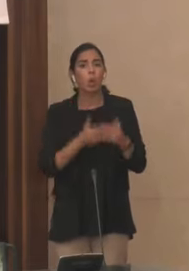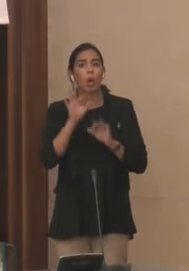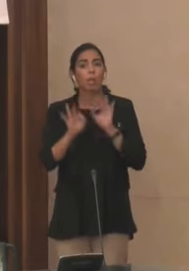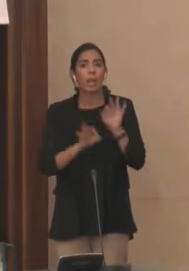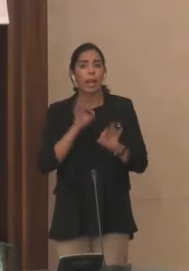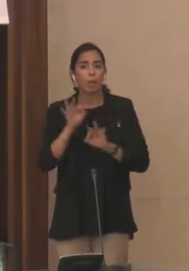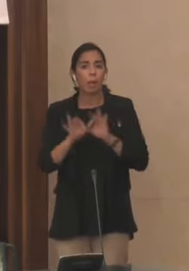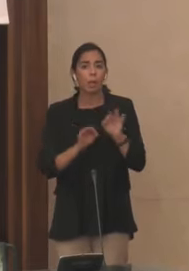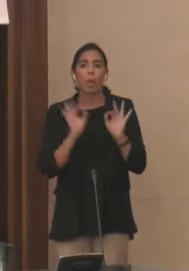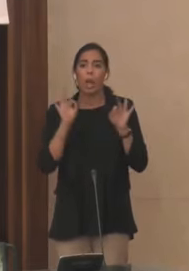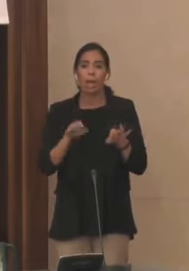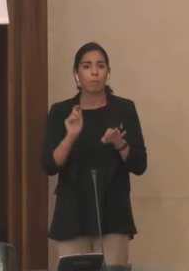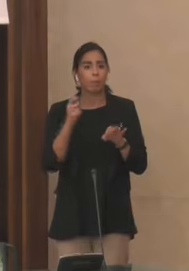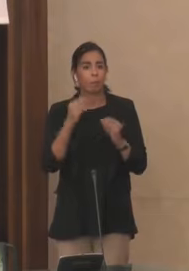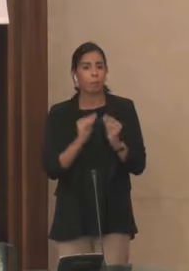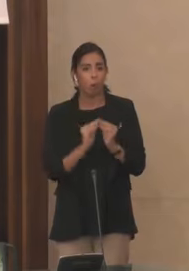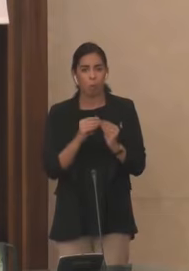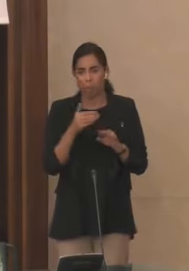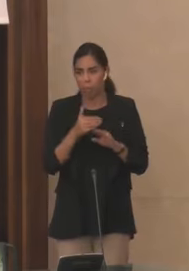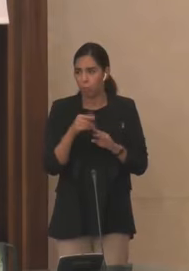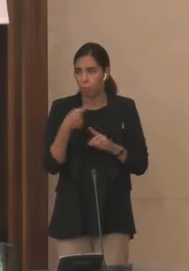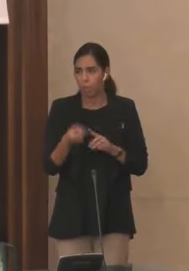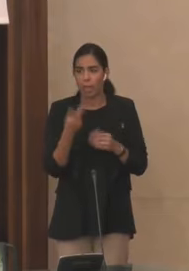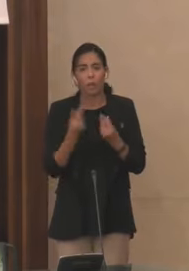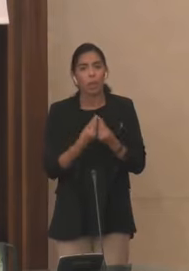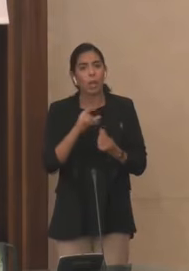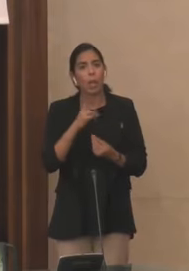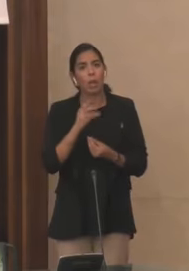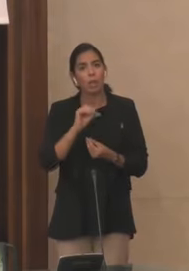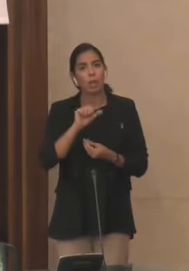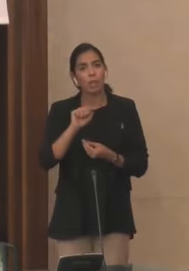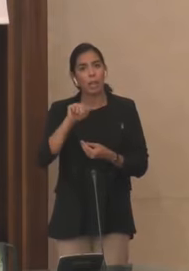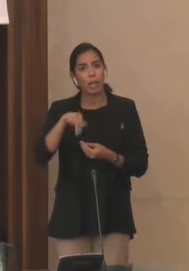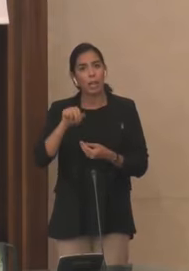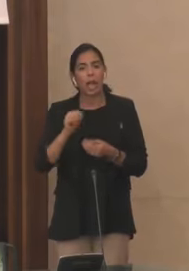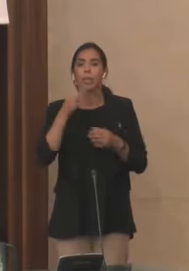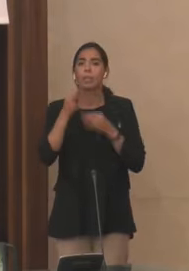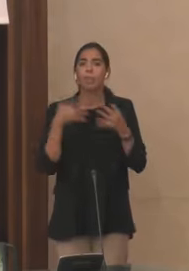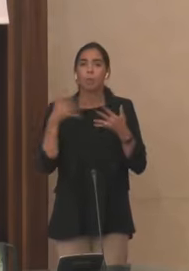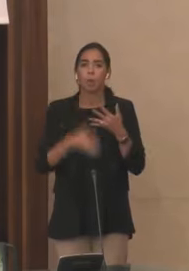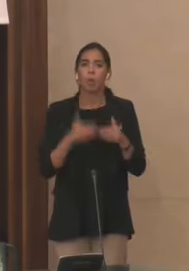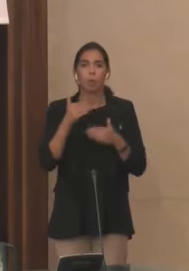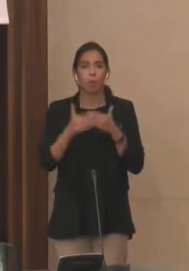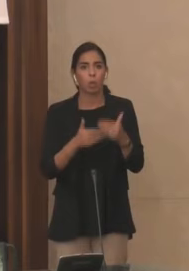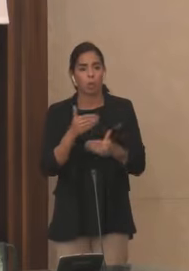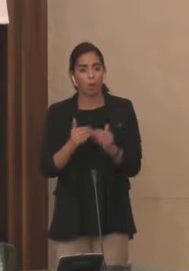più tardi dalla collega, dalla Rosanna. Allora, la